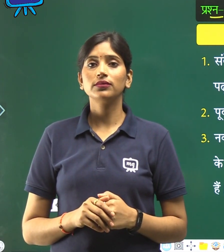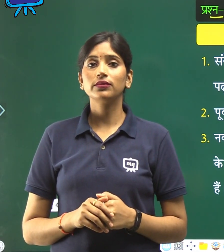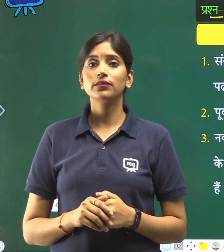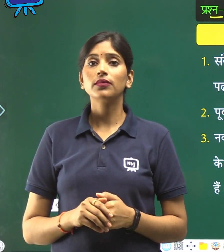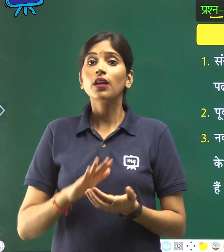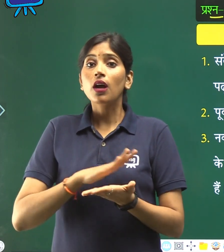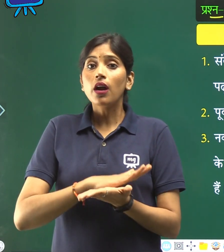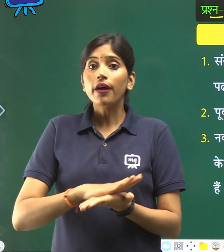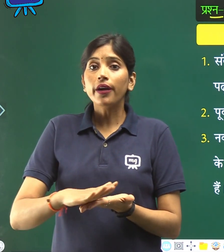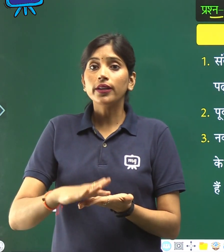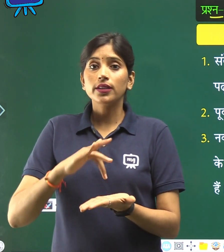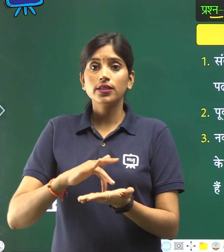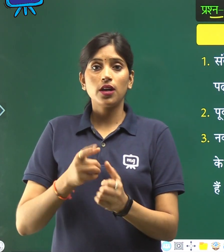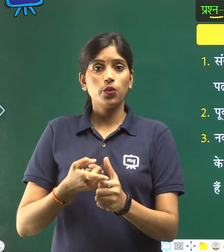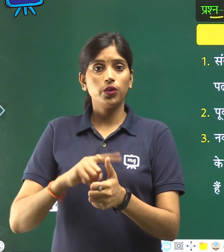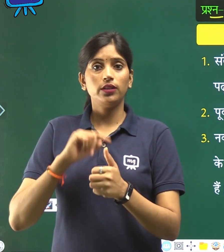रिक्त स्थानों की